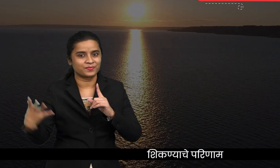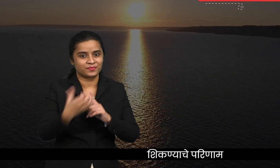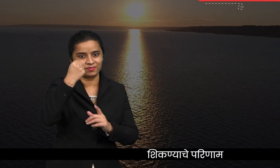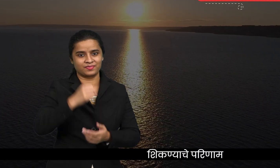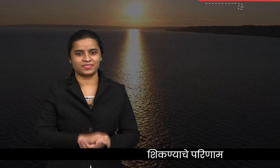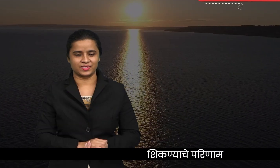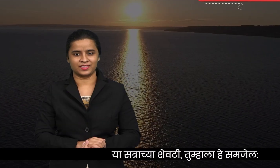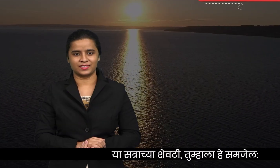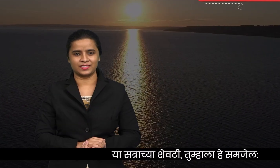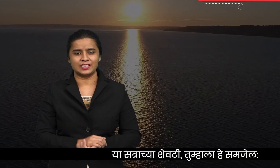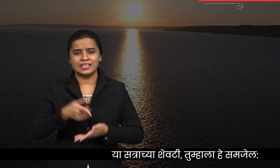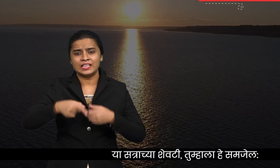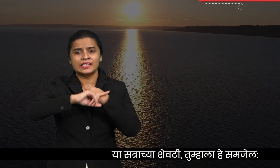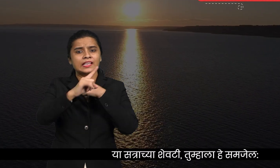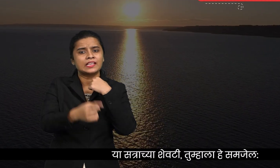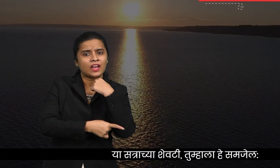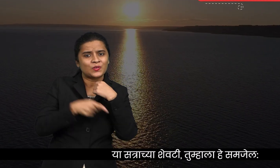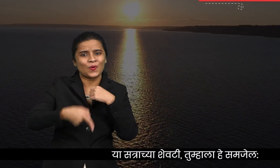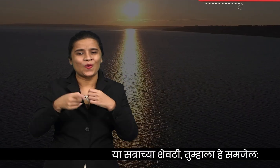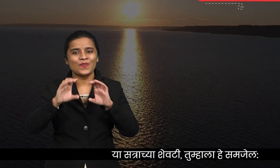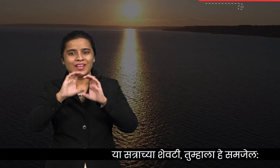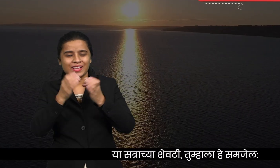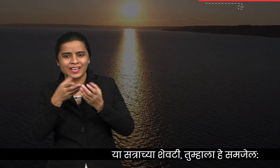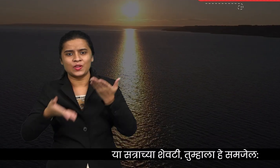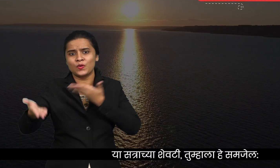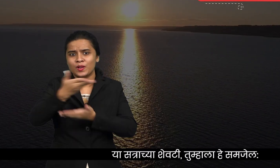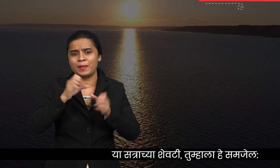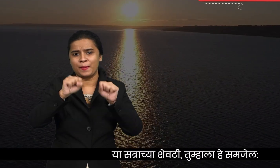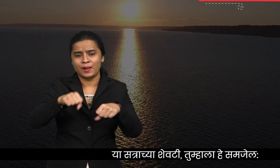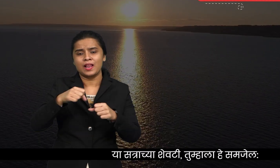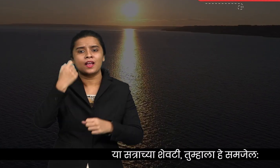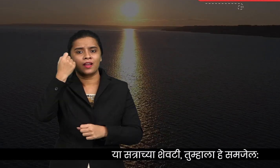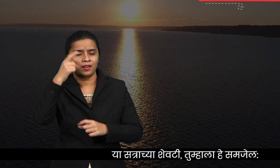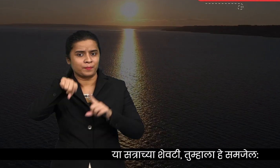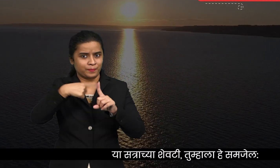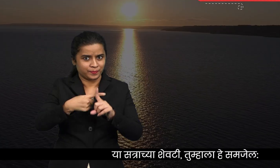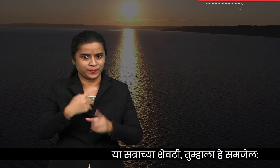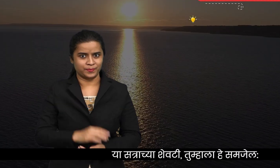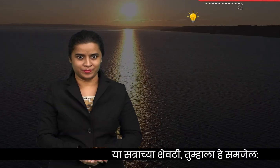शिकण्याचे परिणाम. या सत्राच्या शेवटी तुम्हाला हे समजेल